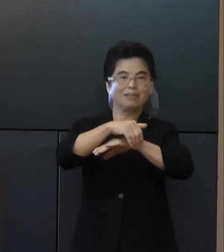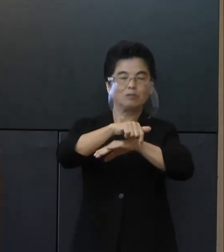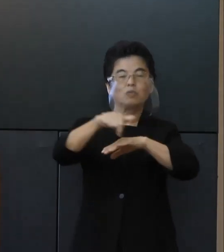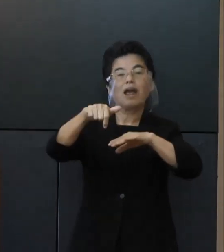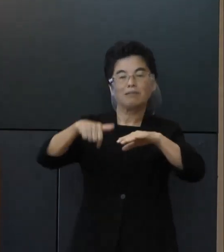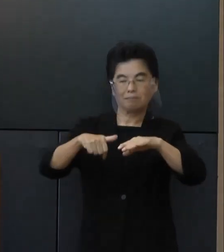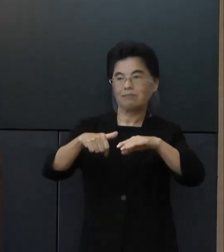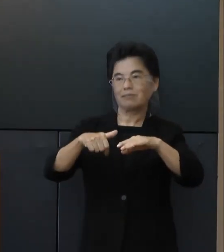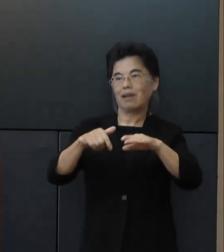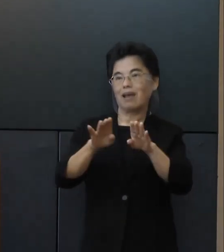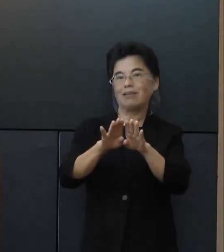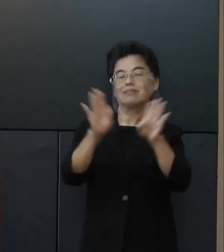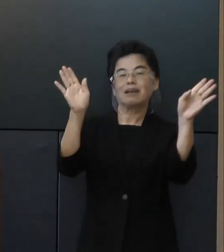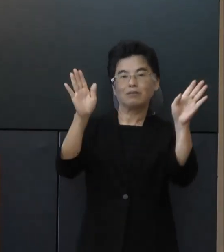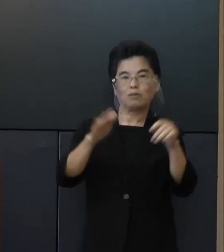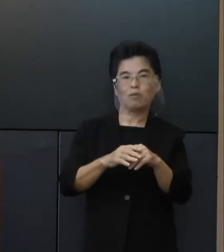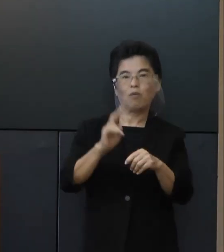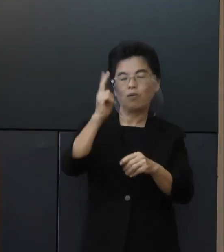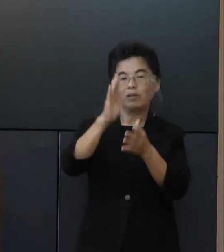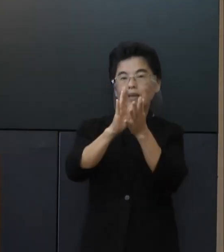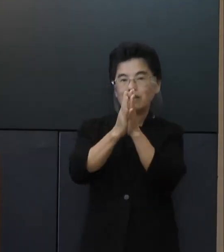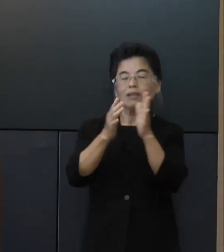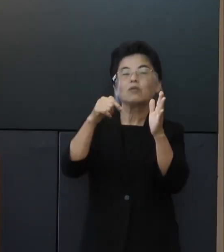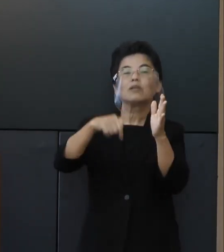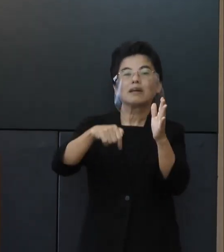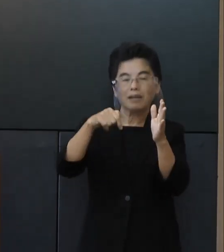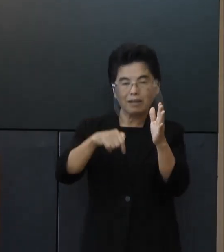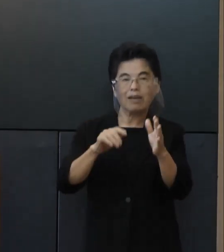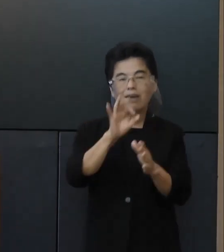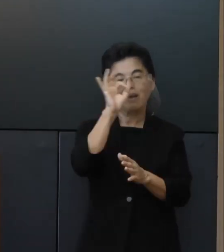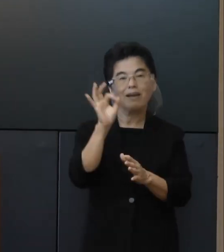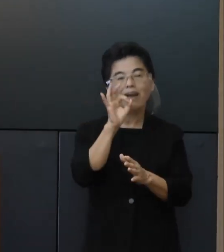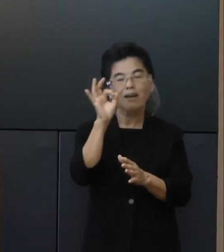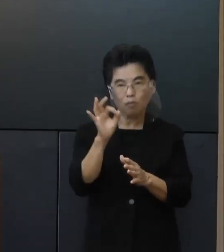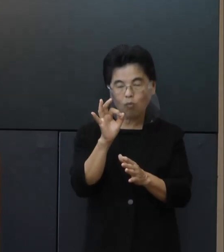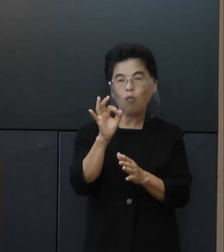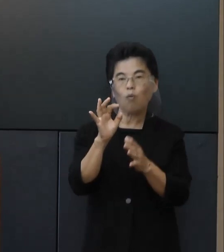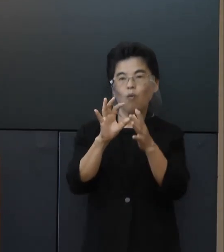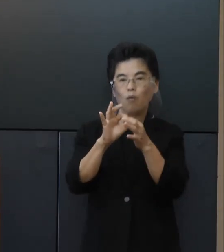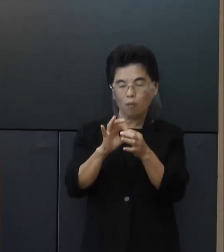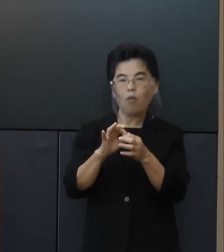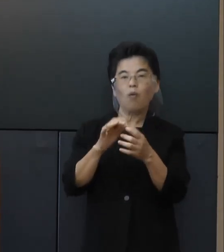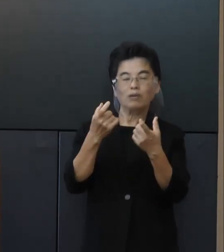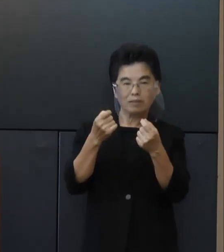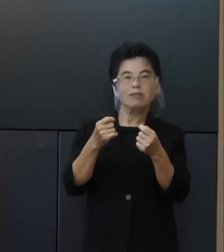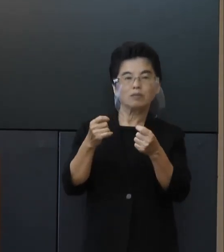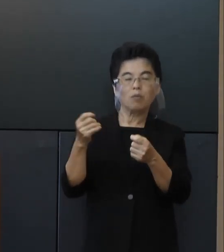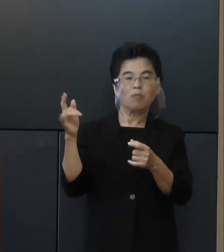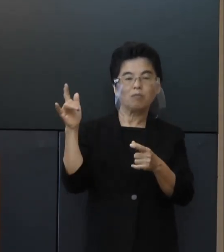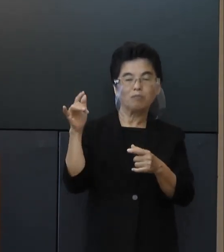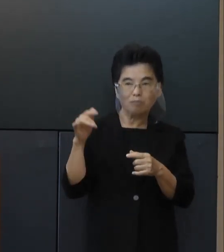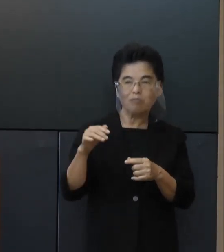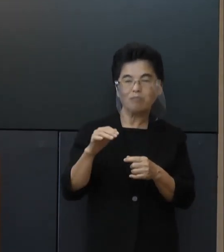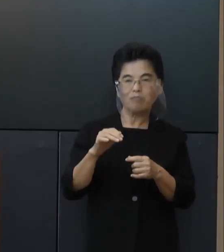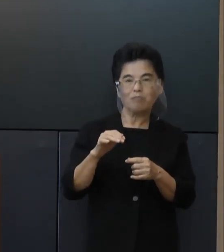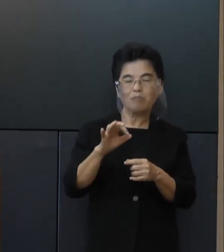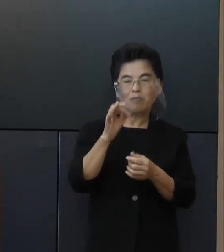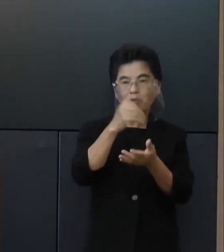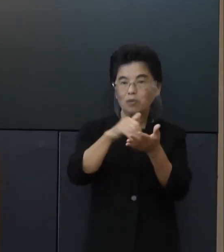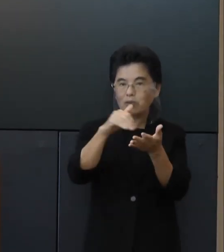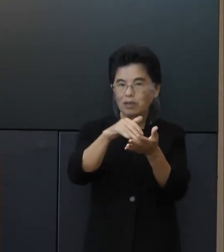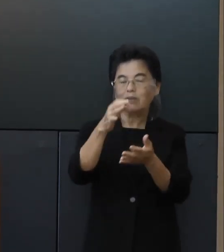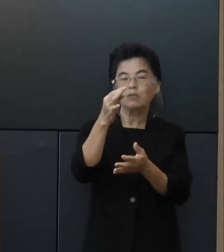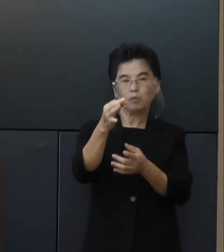ますので、まずは県内における、観光需要を循環させていくためのその予算と